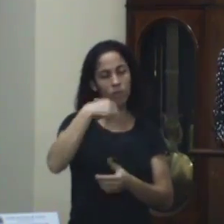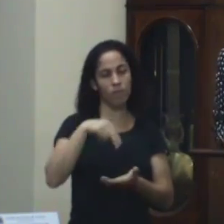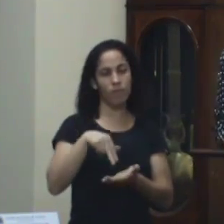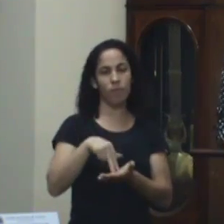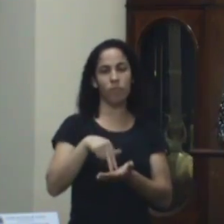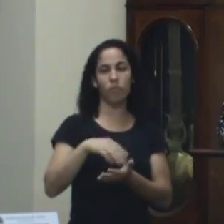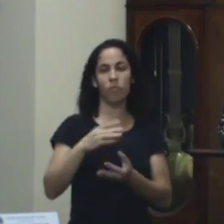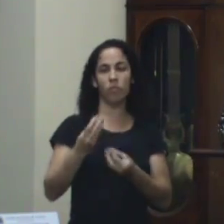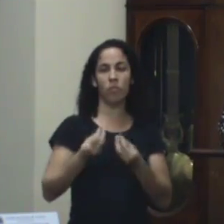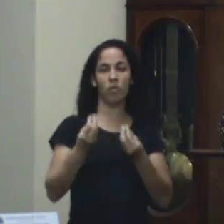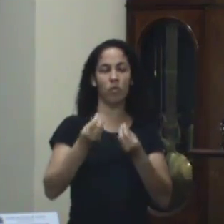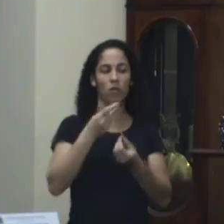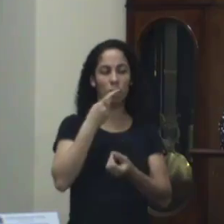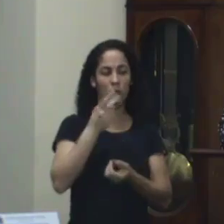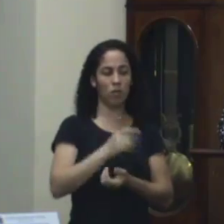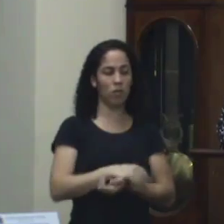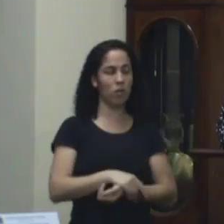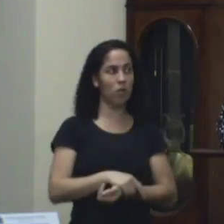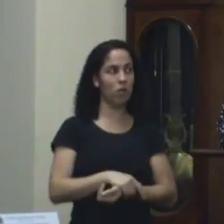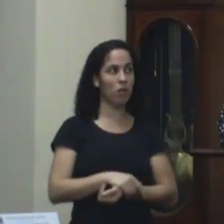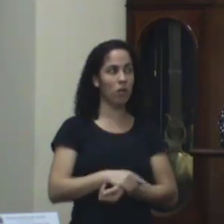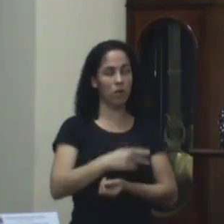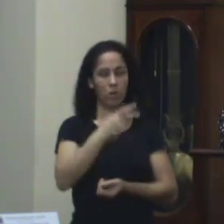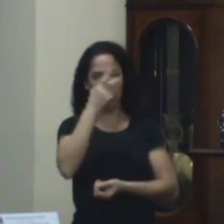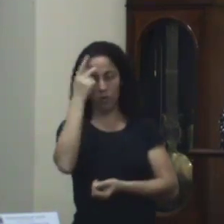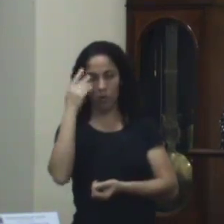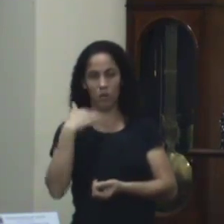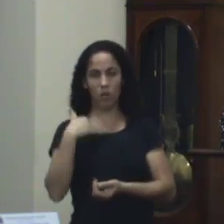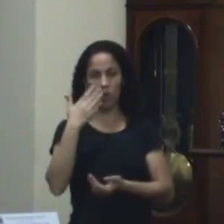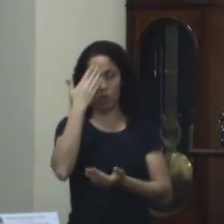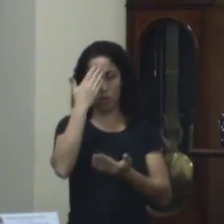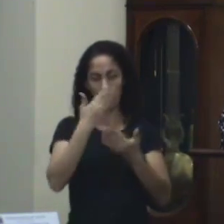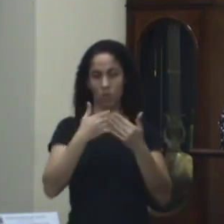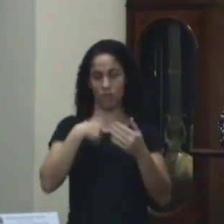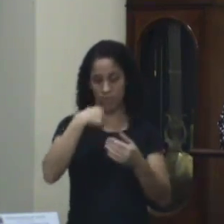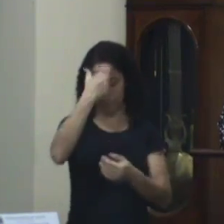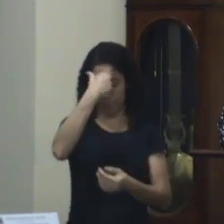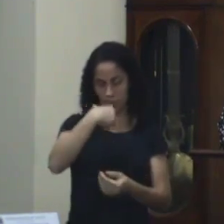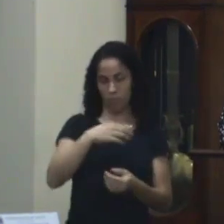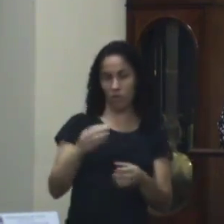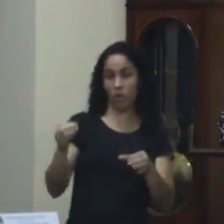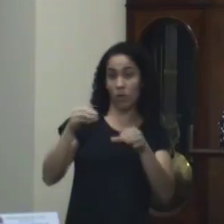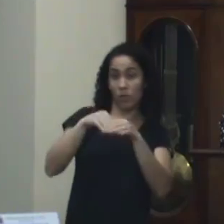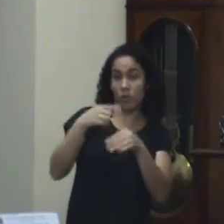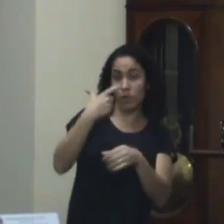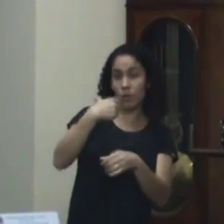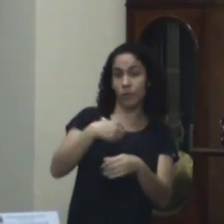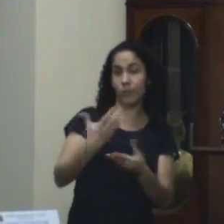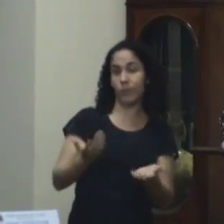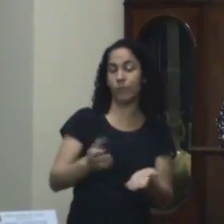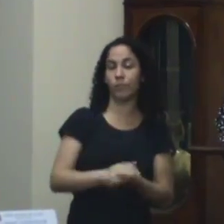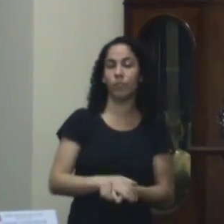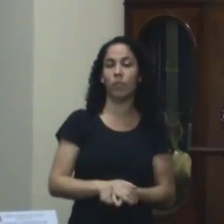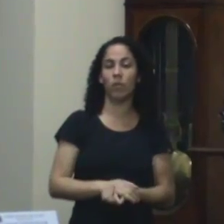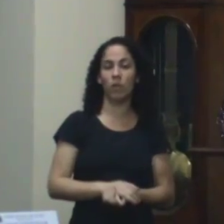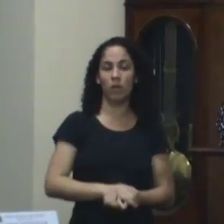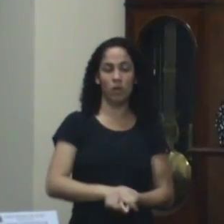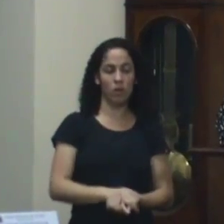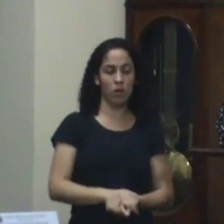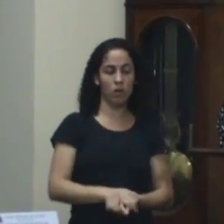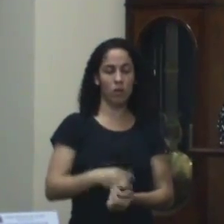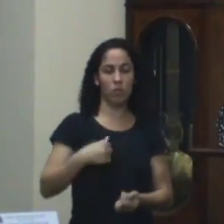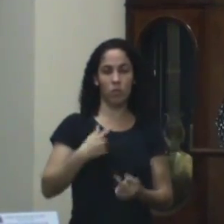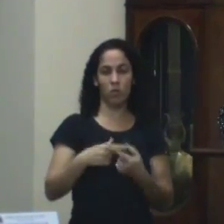posicionamento digno das pessoas que confirmaram o seu voto, reconheceram o seu voto na minha maneira